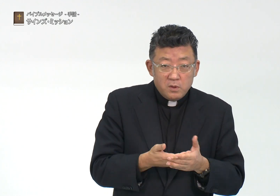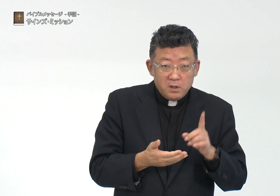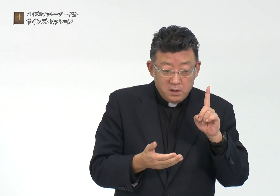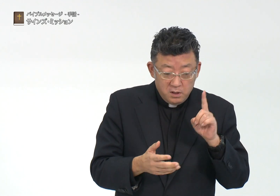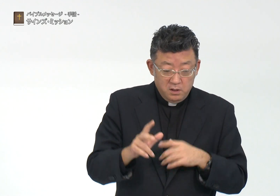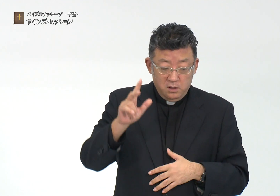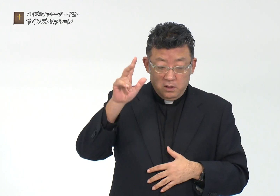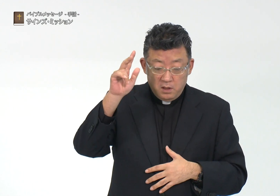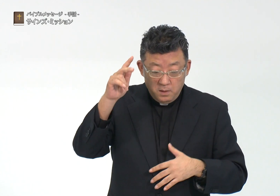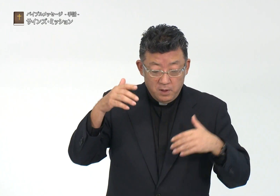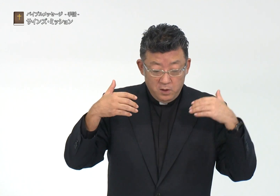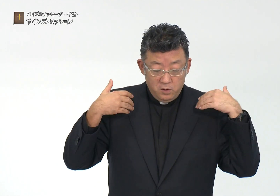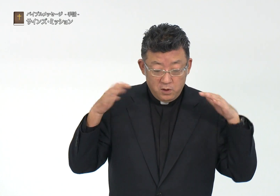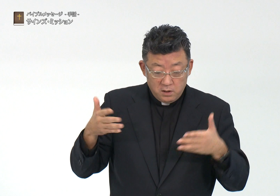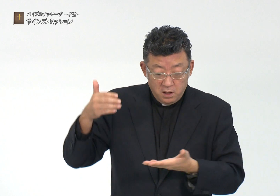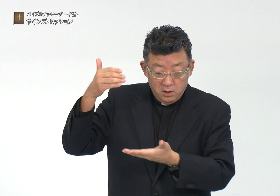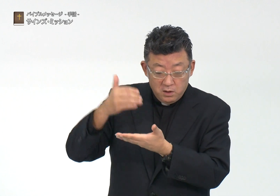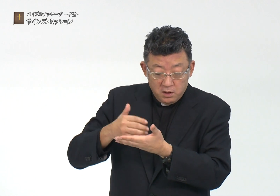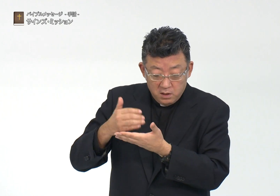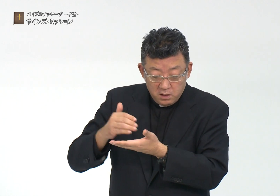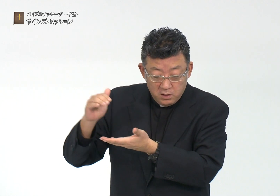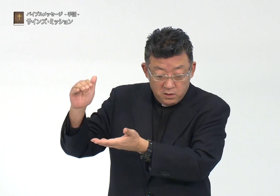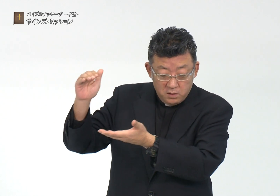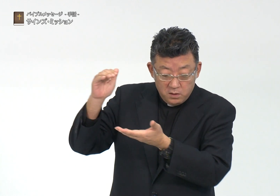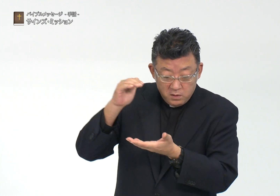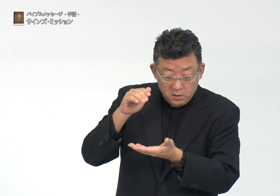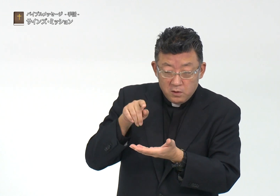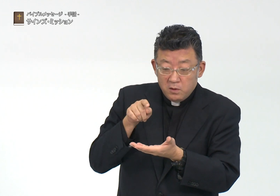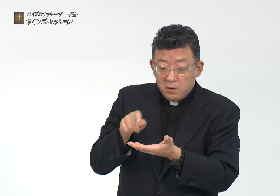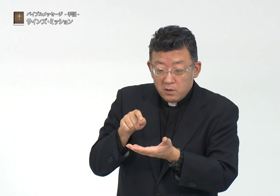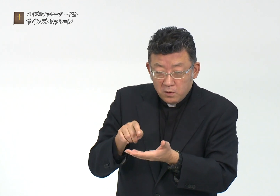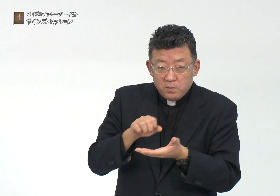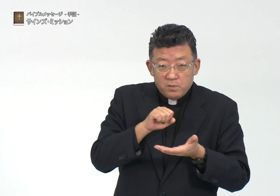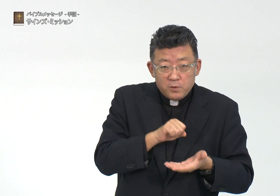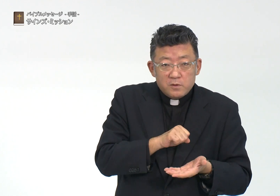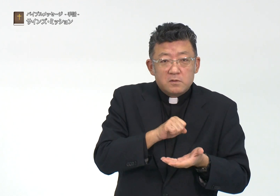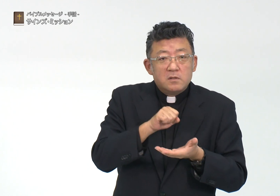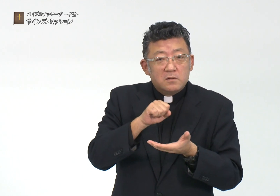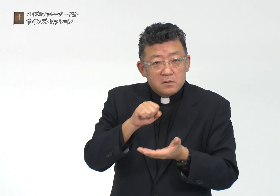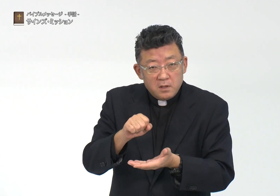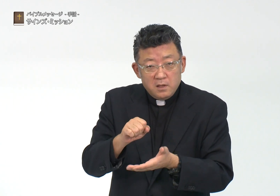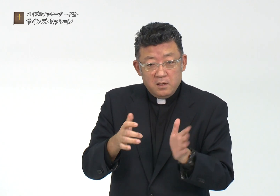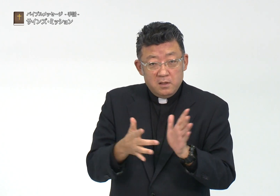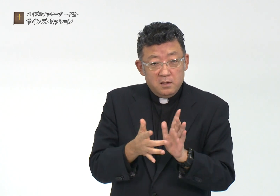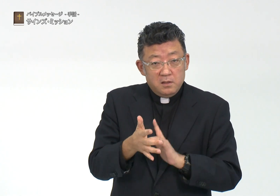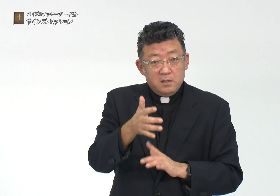羊飼いたちはスカイから告げられたことを